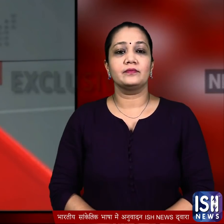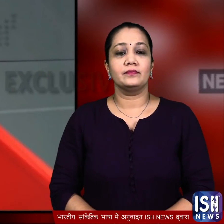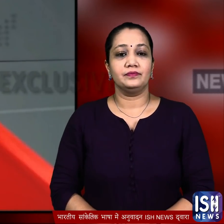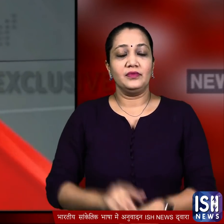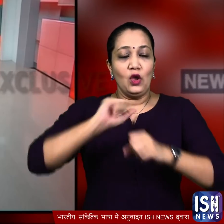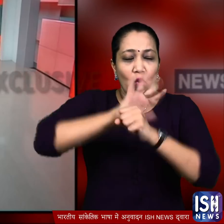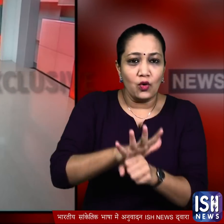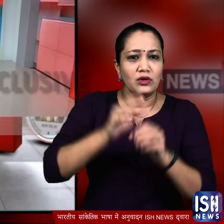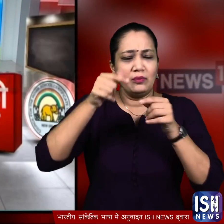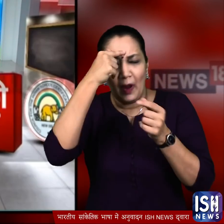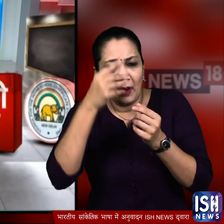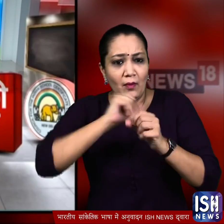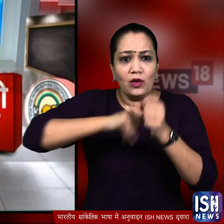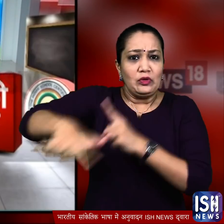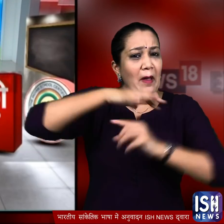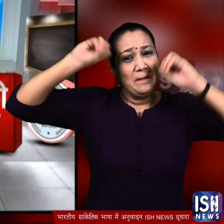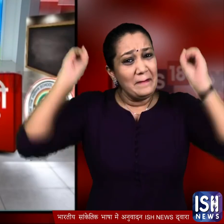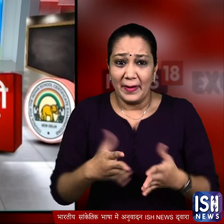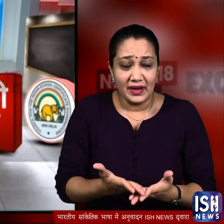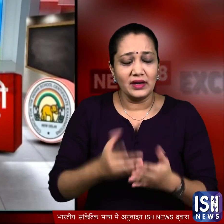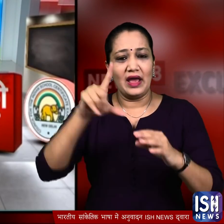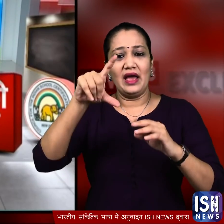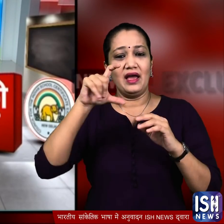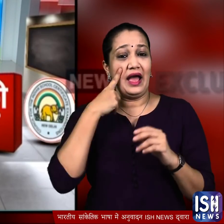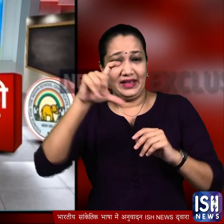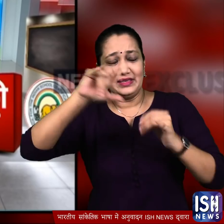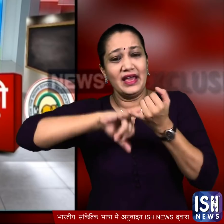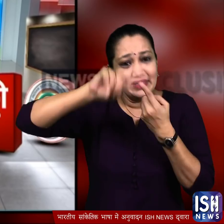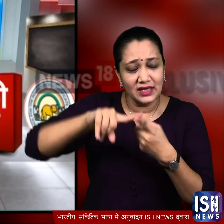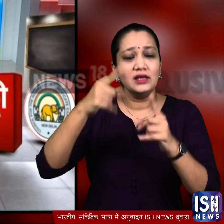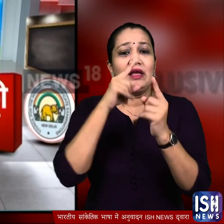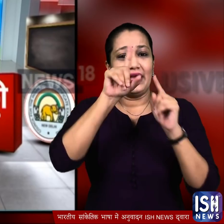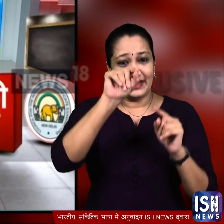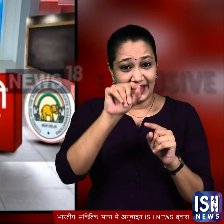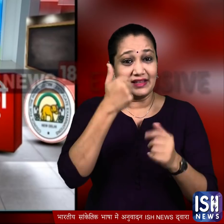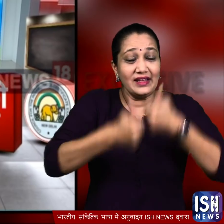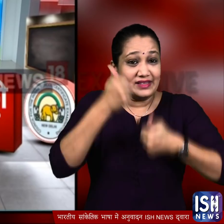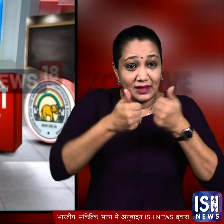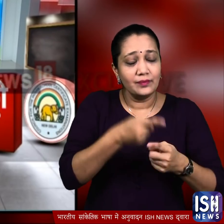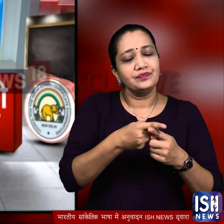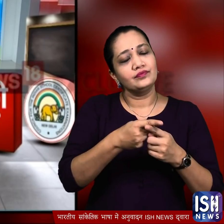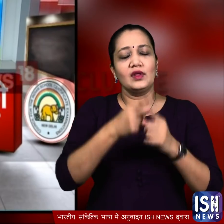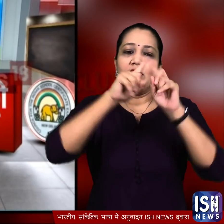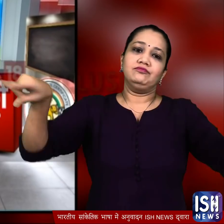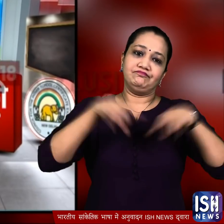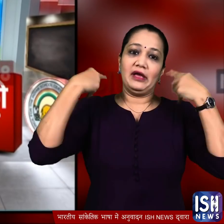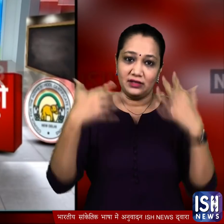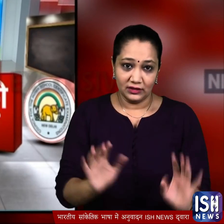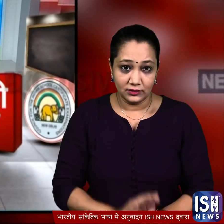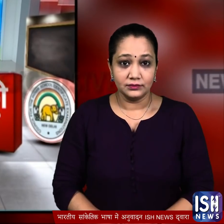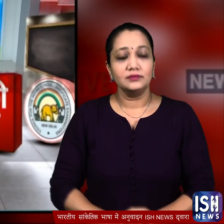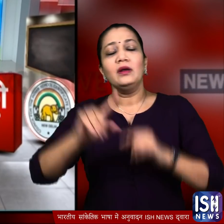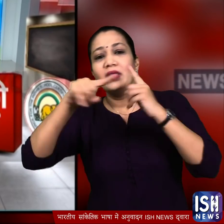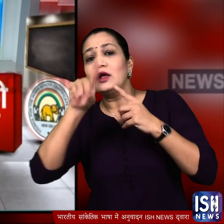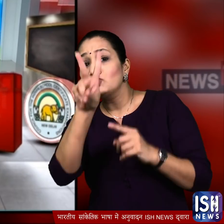की रिपोर्ट है कि कोरोना वायरस से हालात बिगड़ने के बाद आईसीएसई ने 10वीं में पढ़ने वाले छात्रों की परीक्षाएं रद्द कर